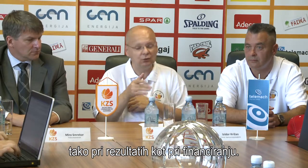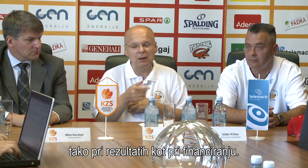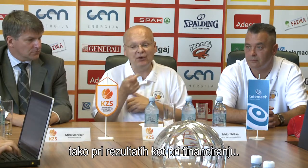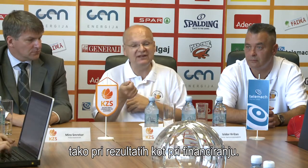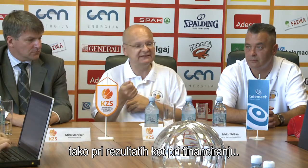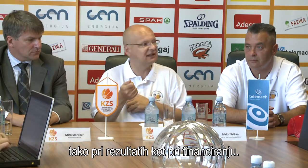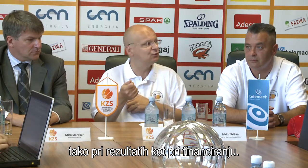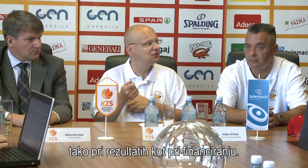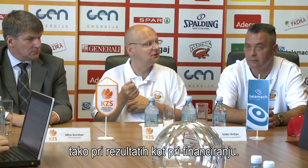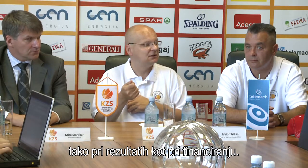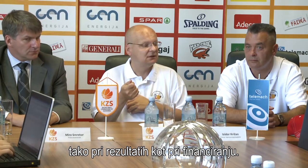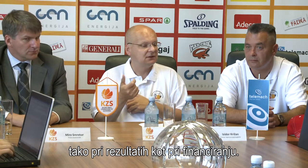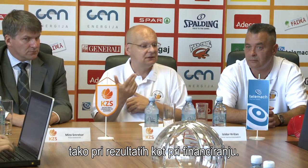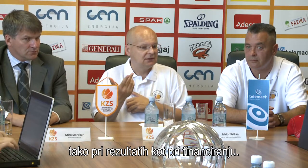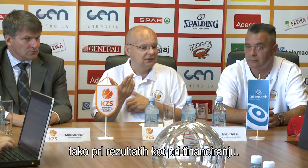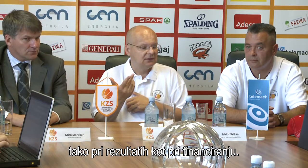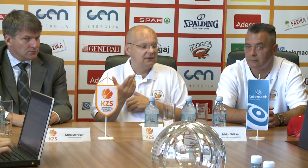mimo tega žal ne gre tudi pri financiranju.